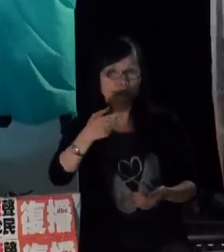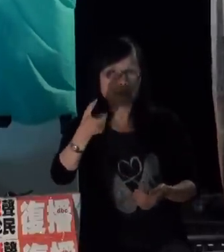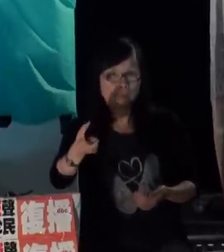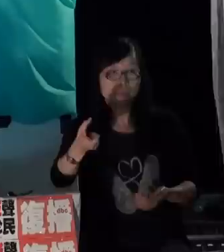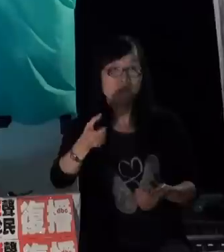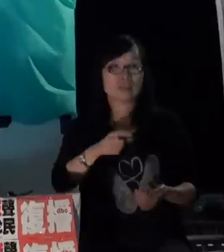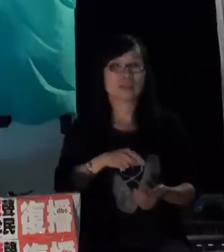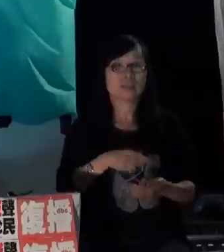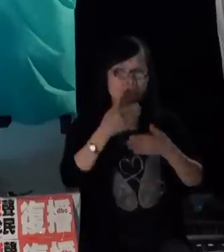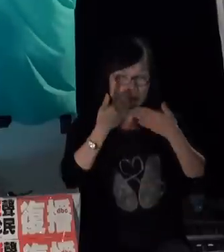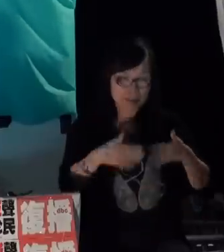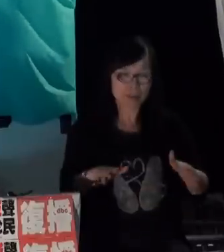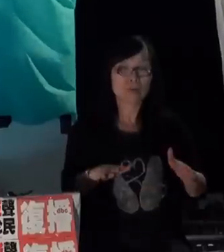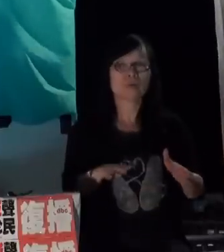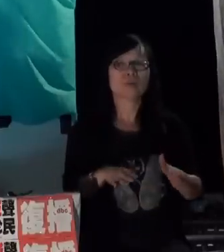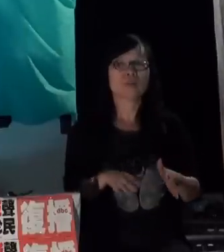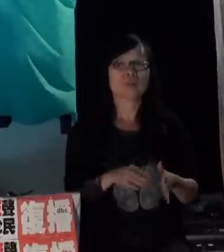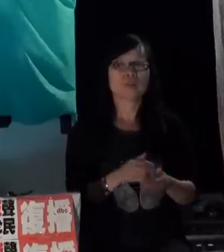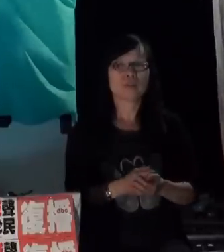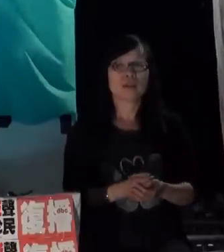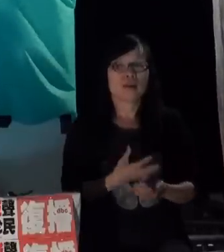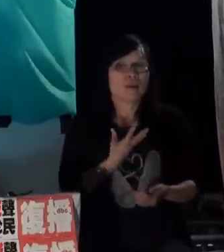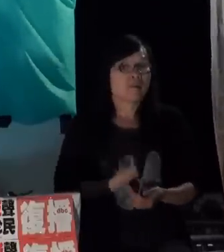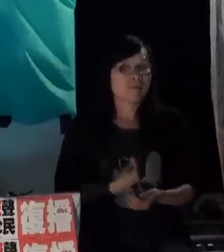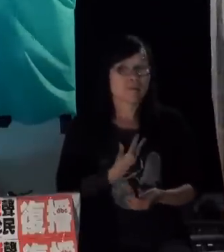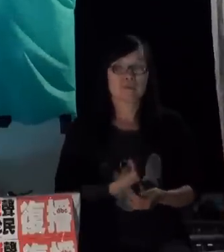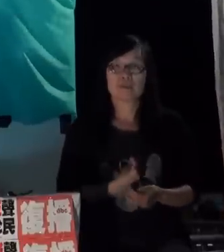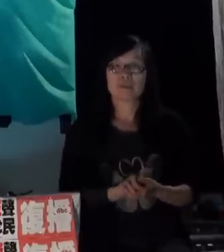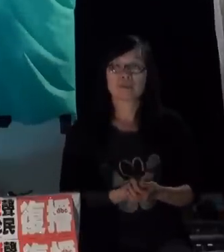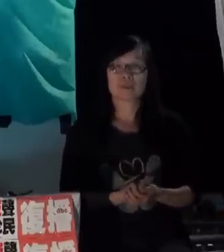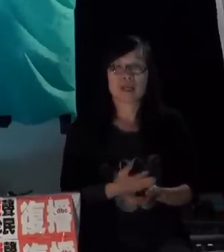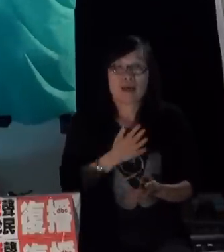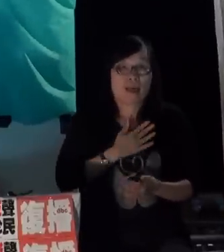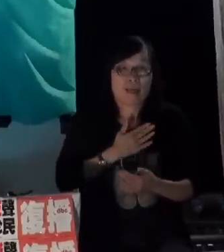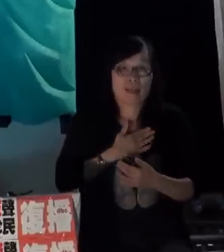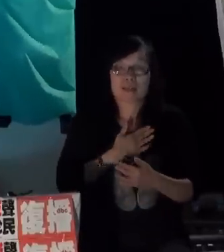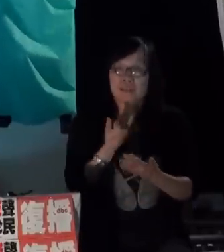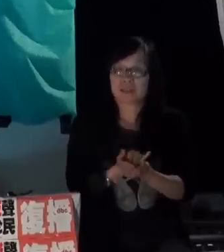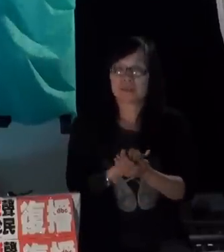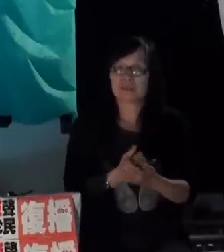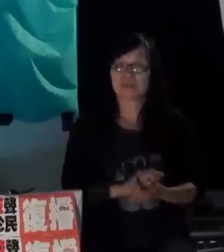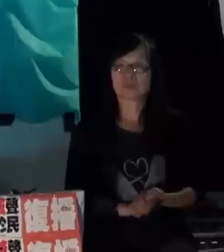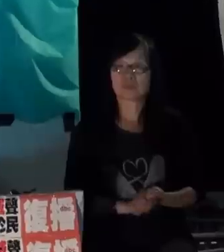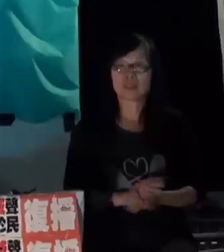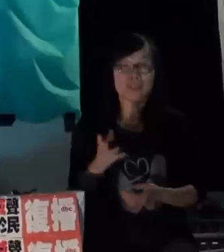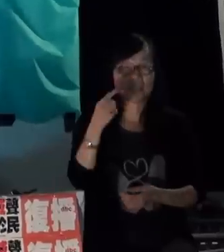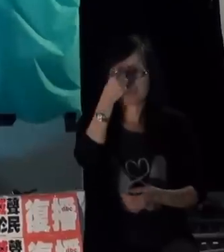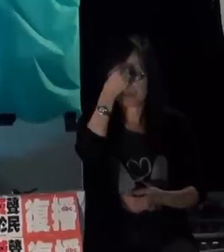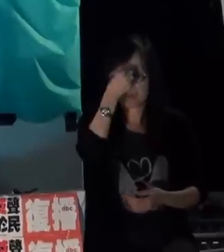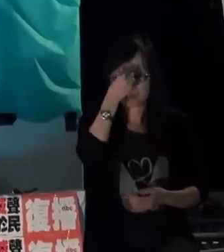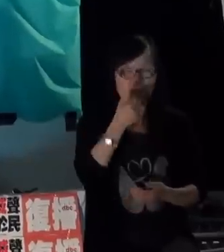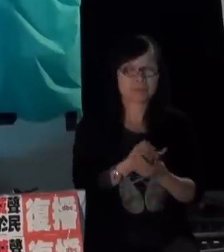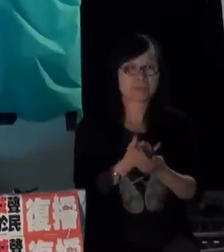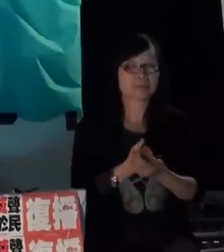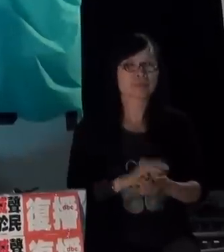產之後，係咪一係就閉翳死？一係就嚇死， 仲有一個犯死喎， 一個犯死， 係啊，好複